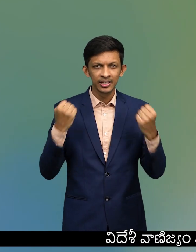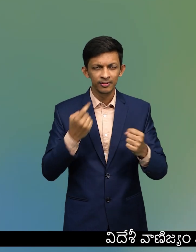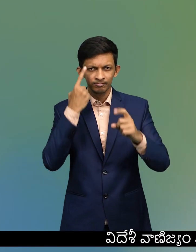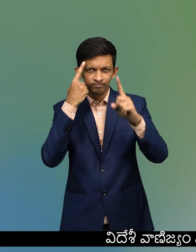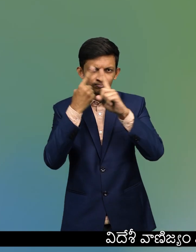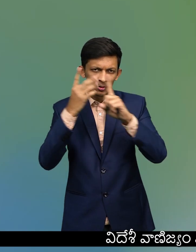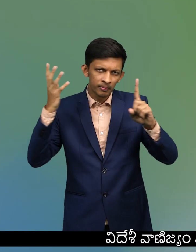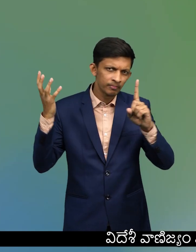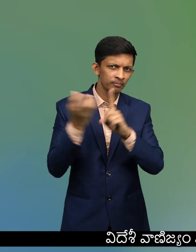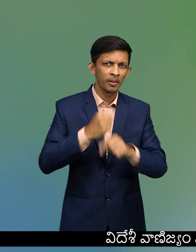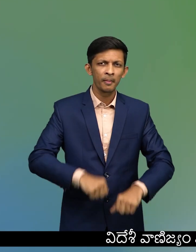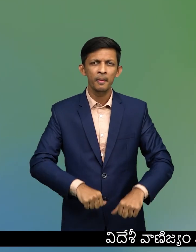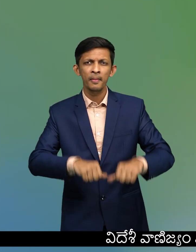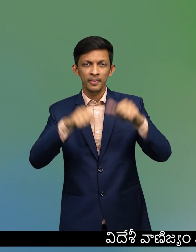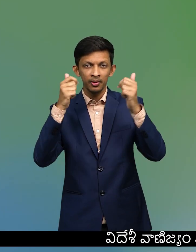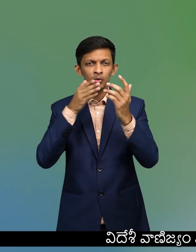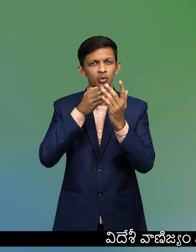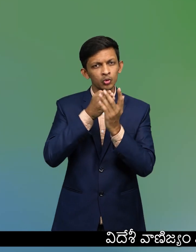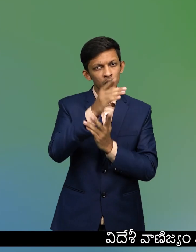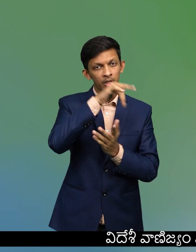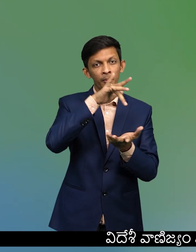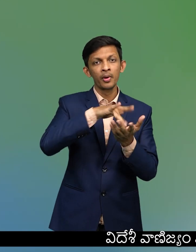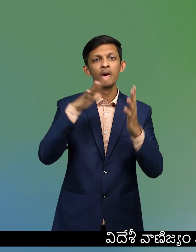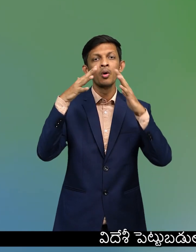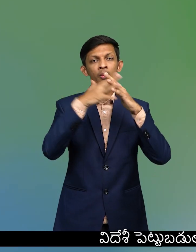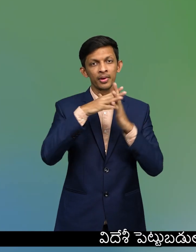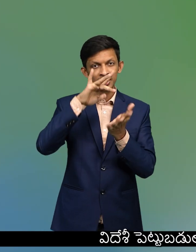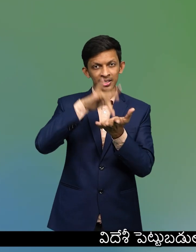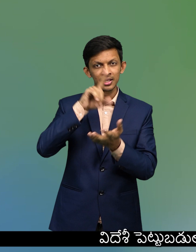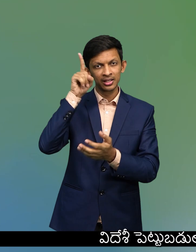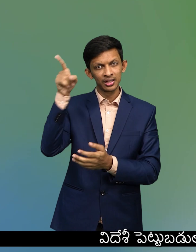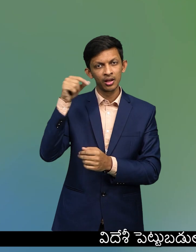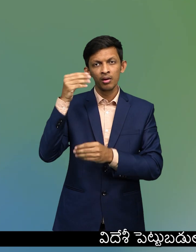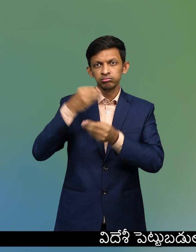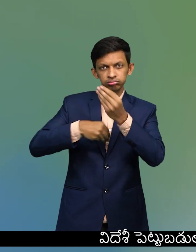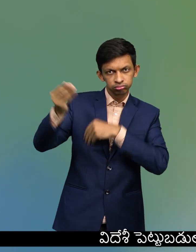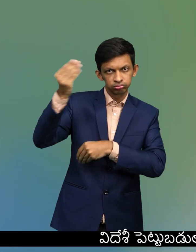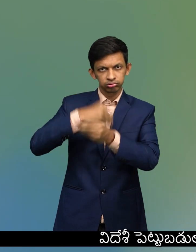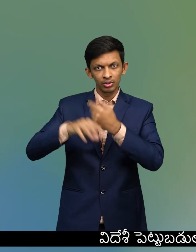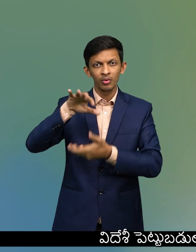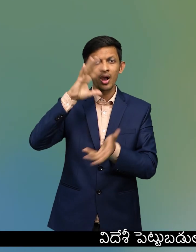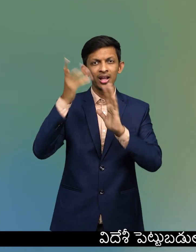విదేశీ వాణిజ్యం మరియు బహుళజాతి సంస్థల విదేశీ పెట్టుబడుల ద్వారా దీనిని